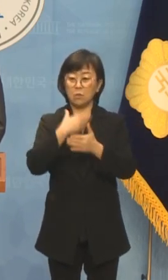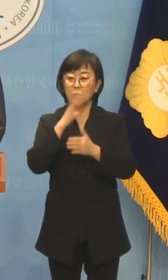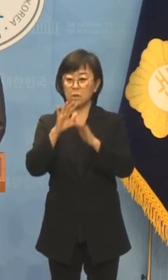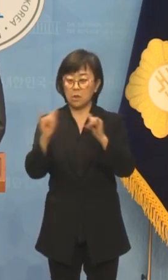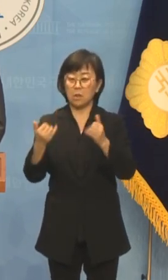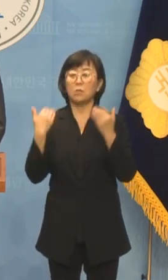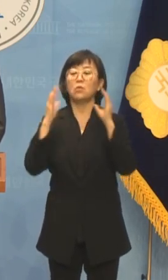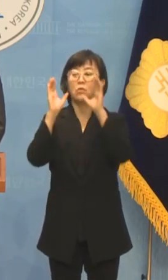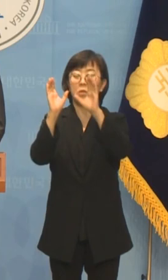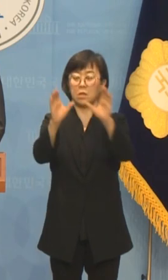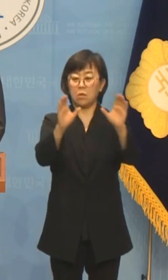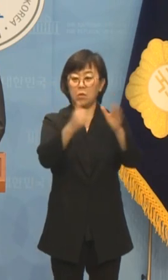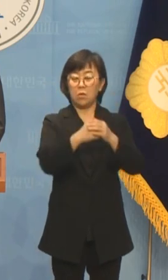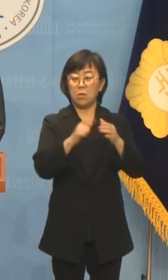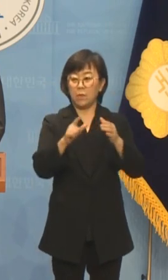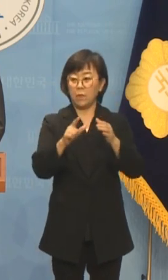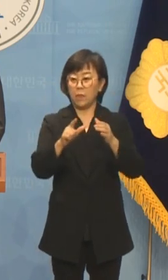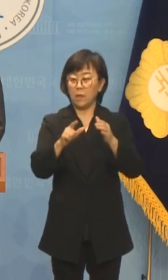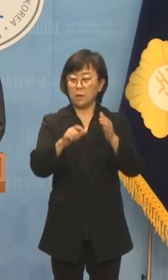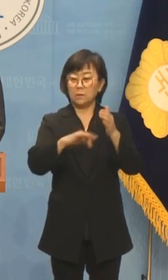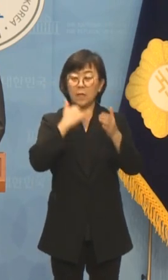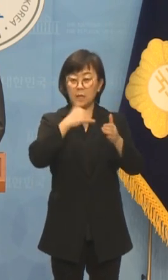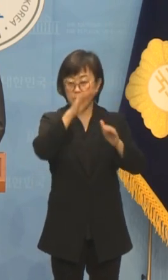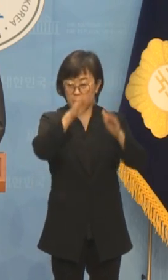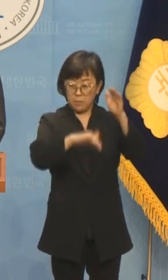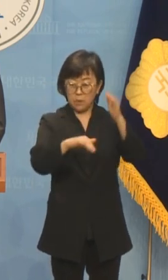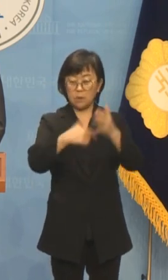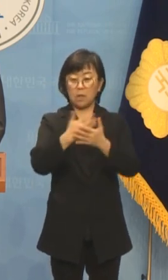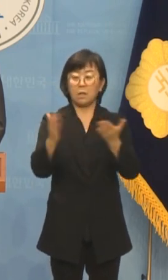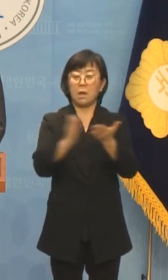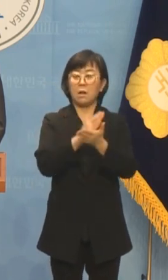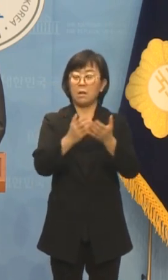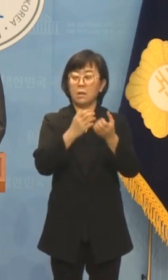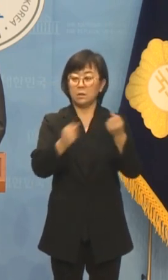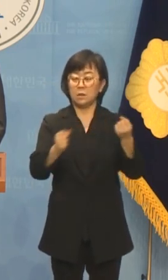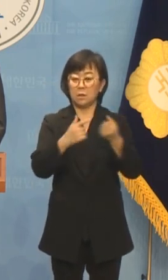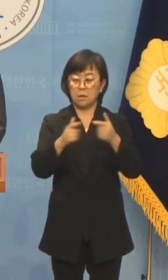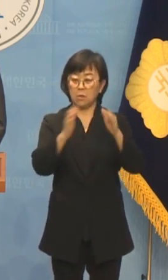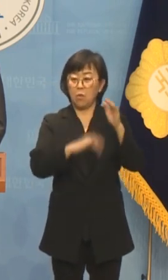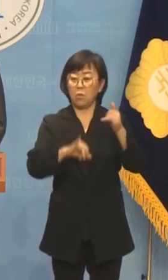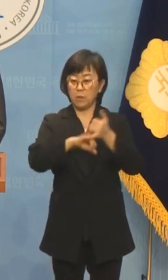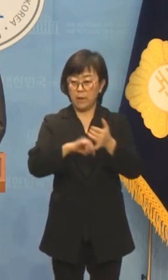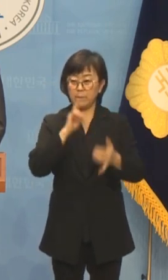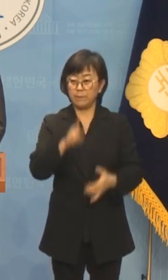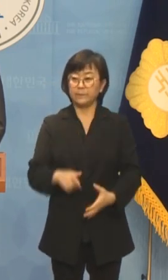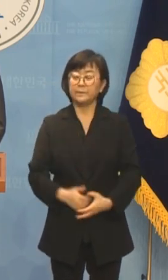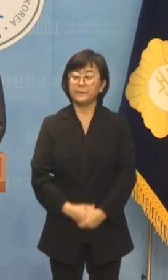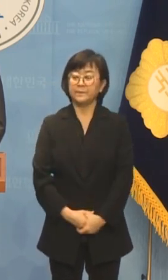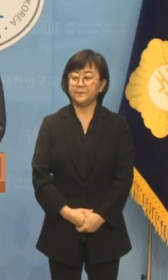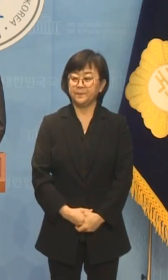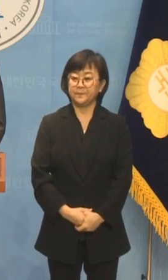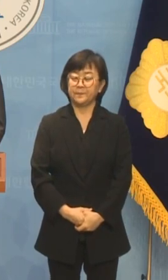노인들에게 돌리고 세대 간 차이를 갈라치는 불신조장 공약입니다.